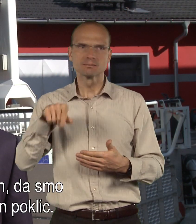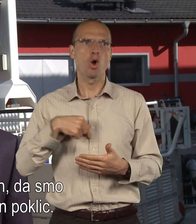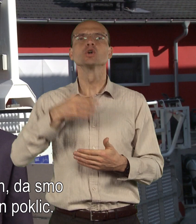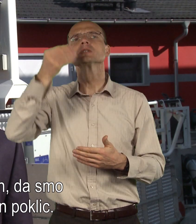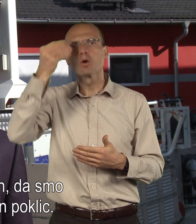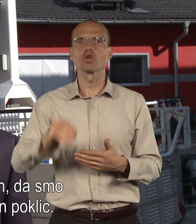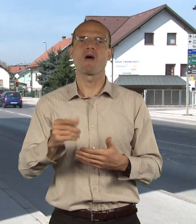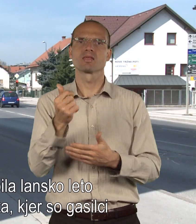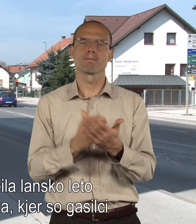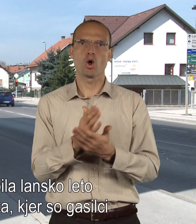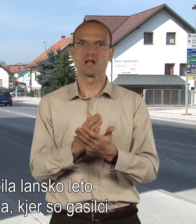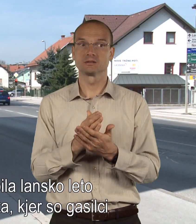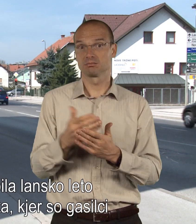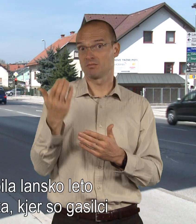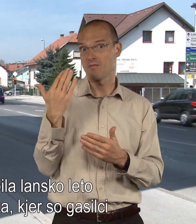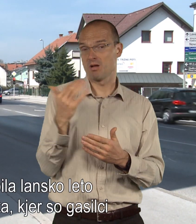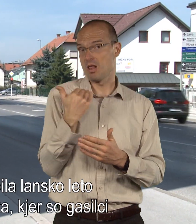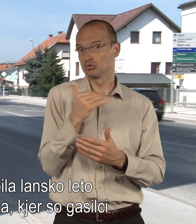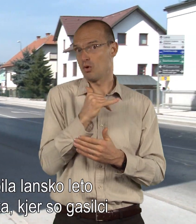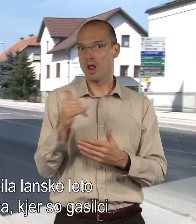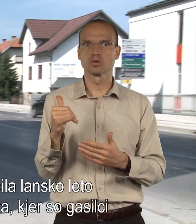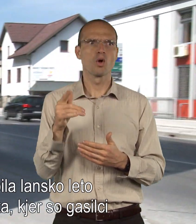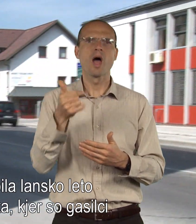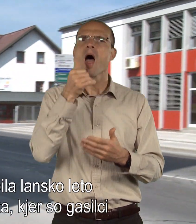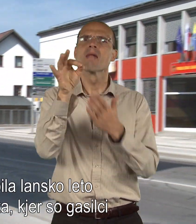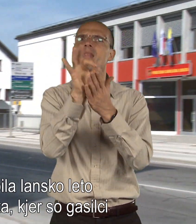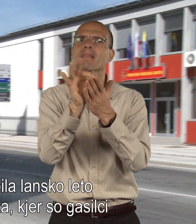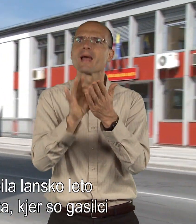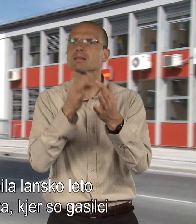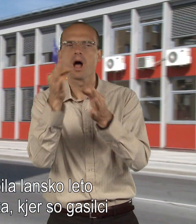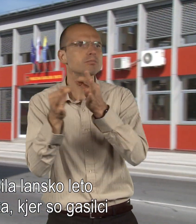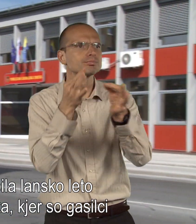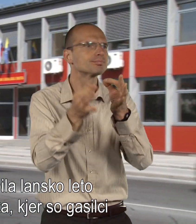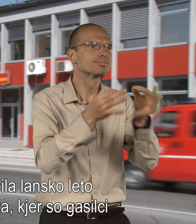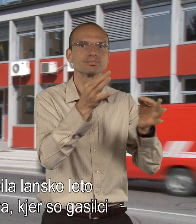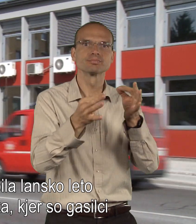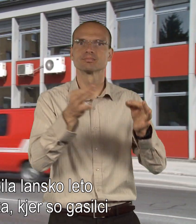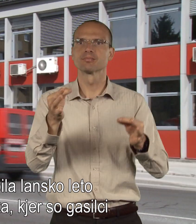cenjen poklic. Konec koncev je bila lansko leto tudi neka anketa, kjer so